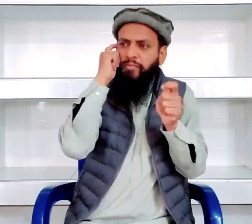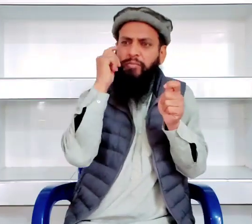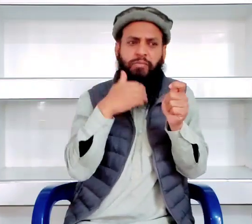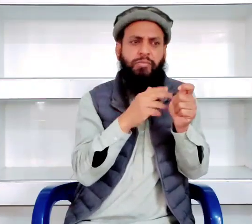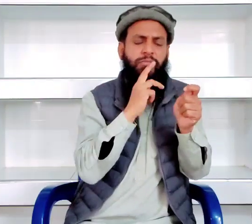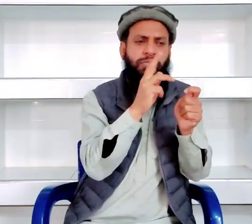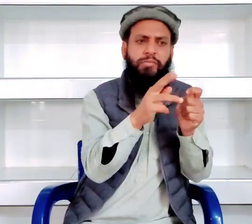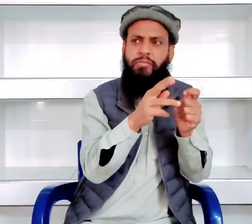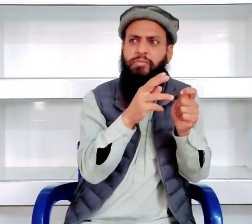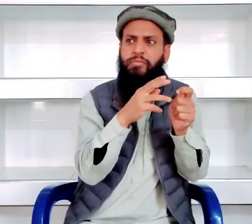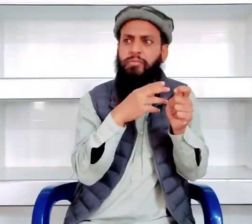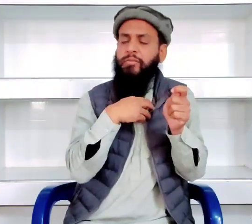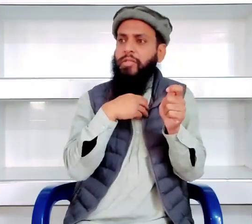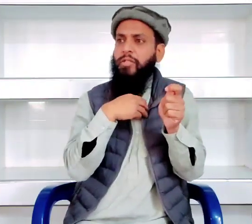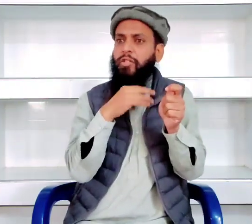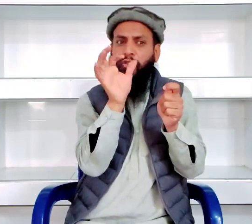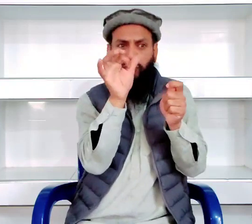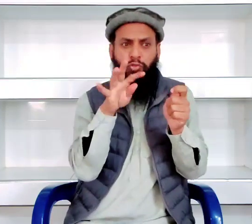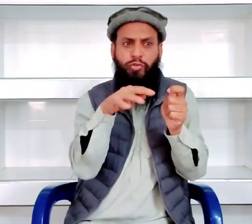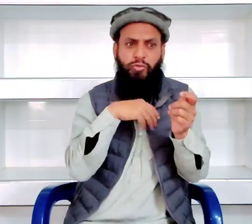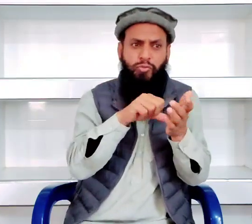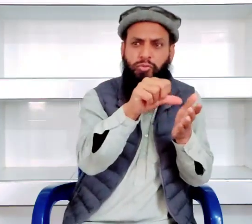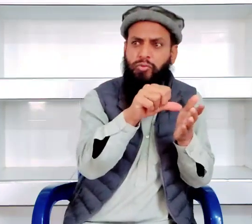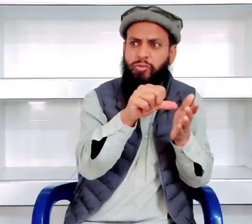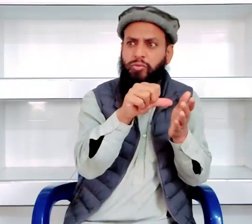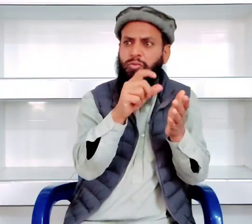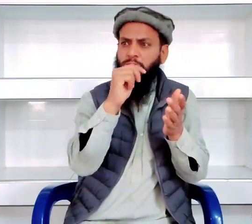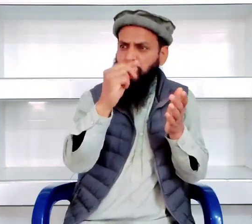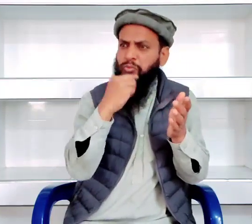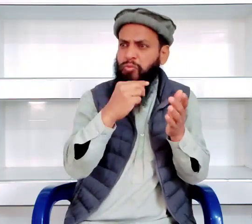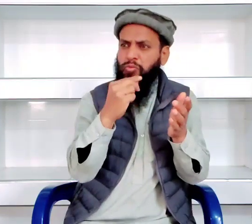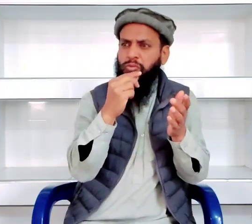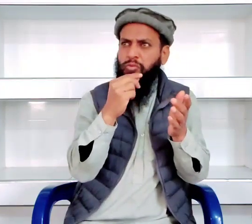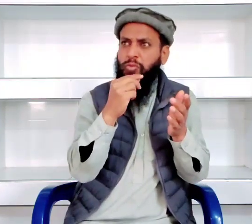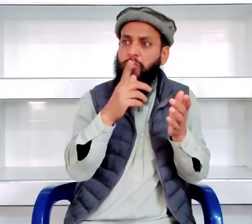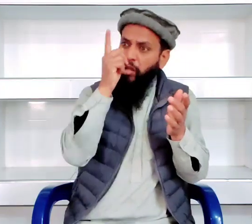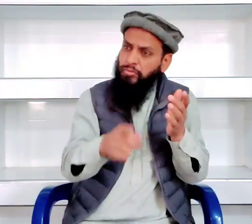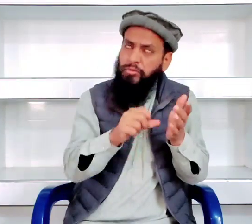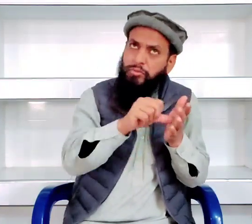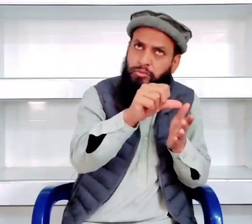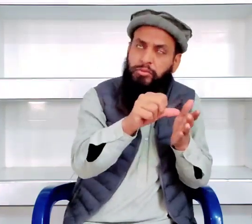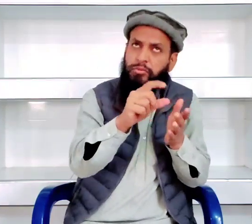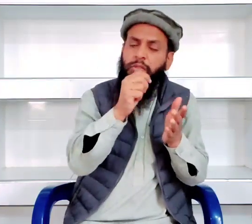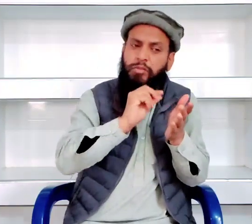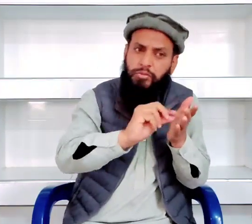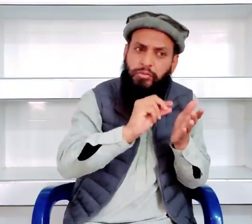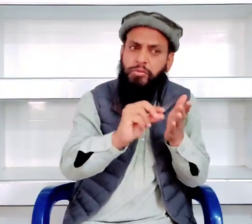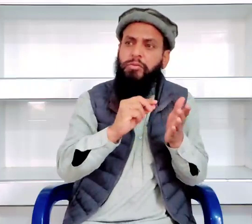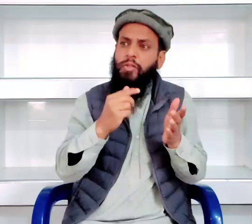جائے یا وہ مرضی ہے کہ جو ایک بڑا انتخاب کرے یا ایک ادھار وہ طے کر کے لے